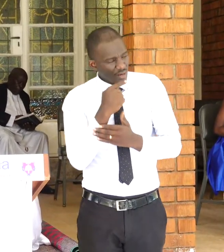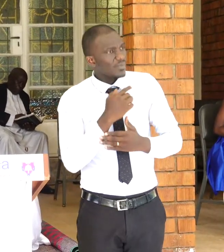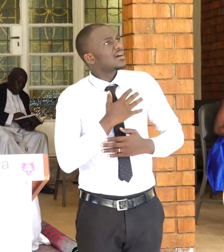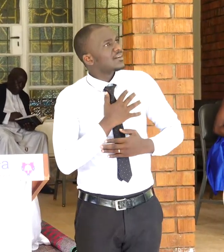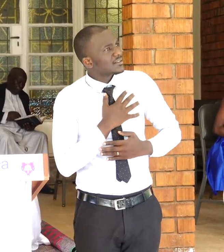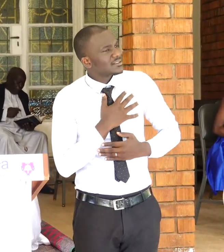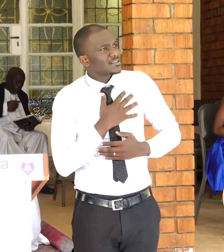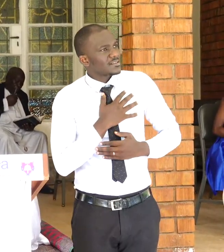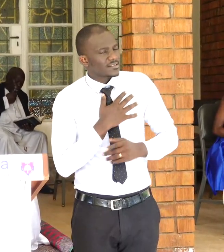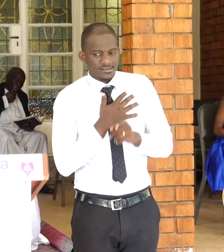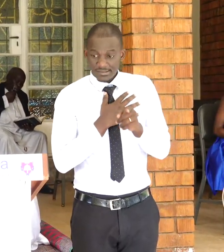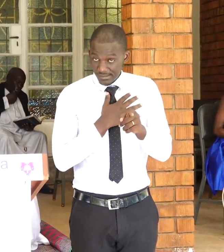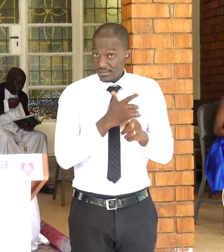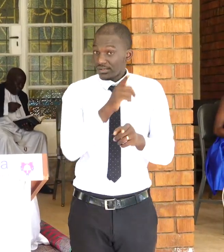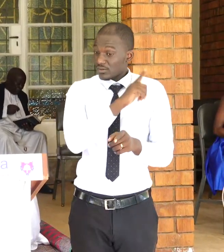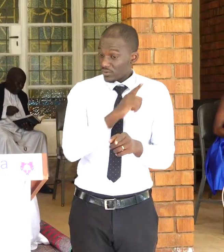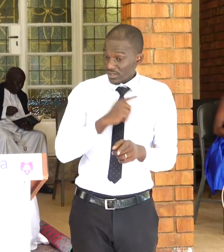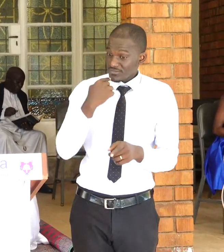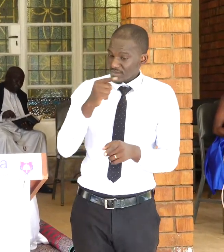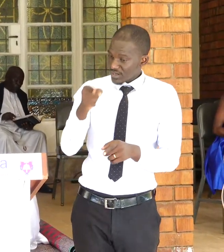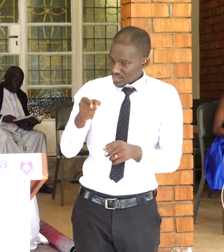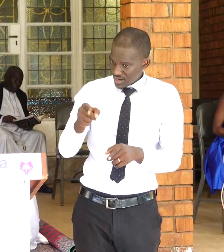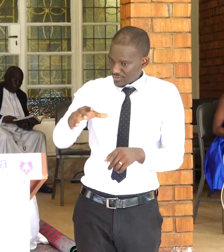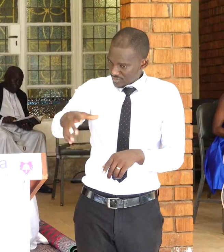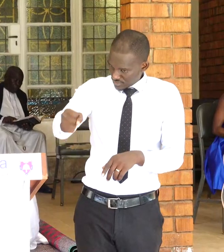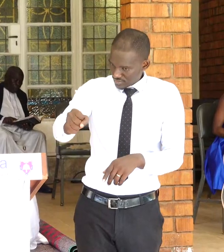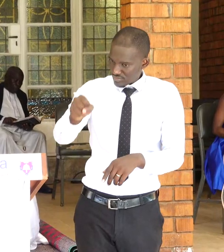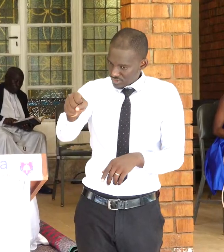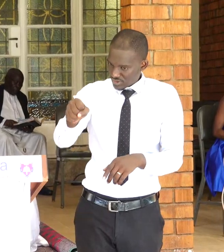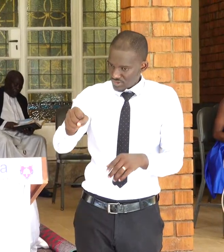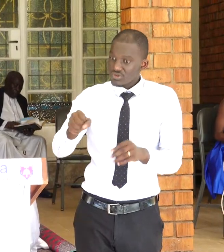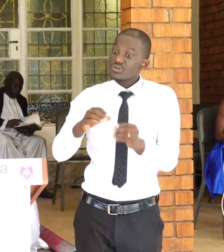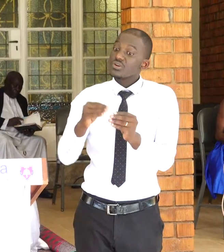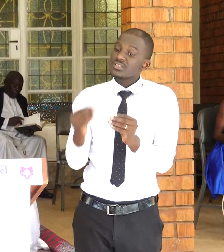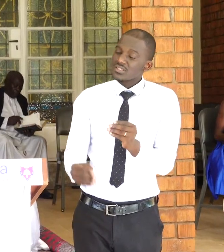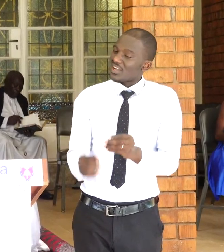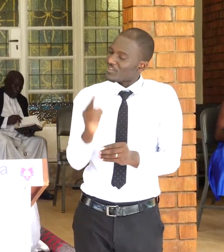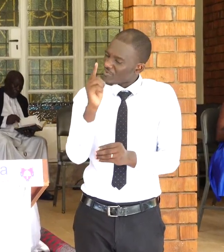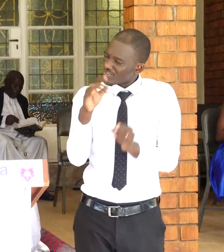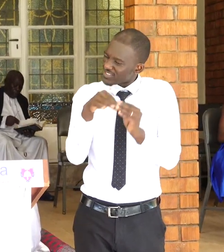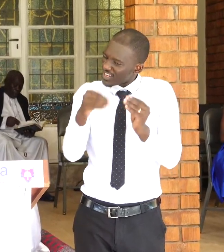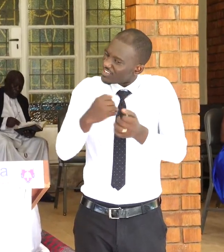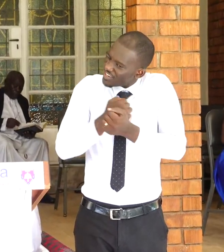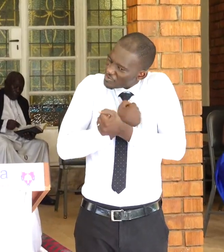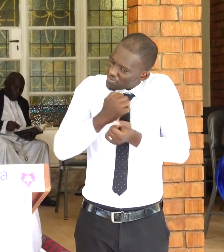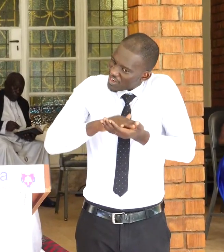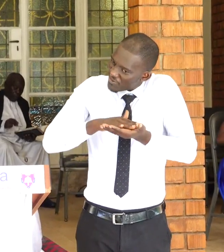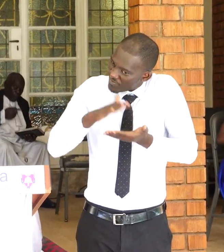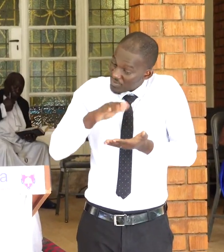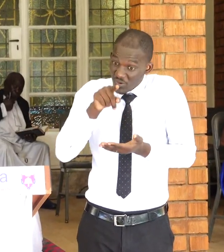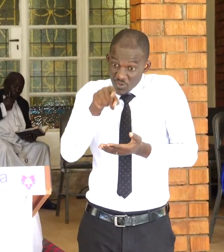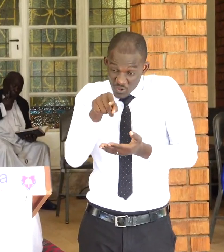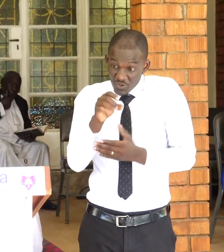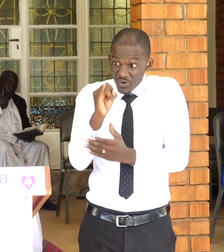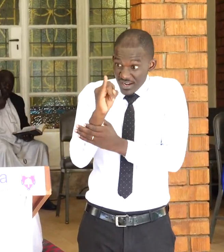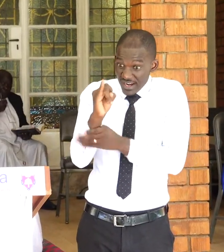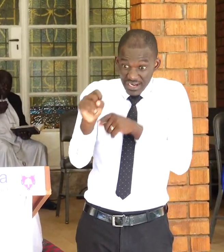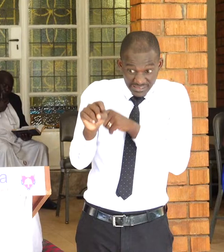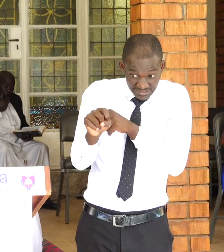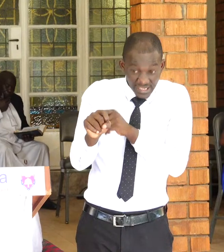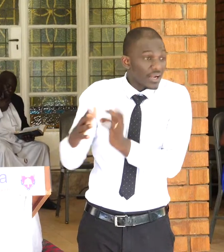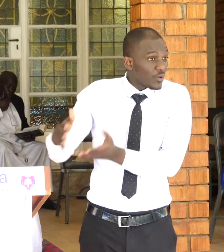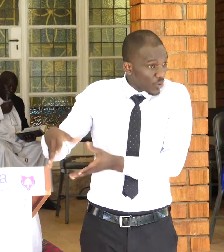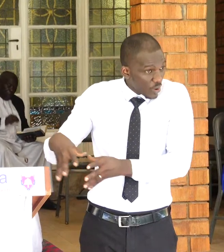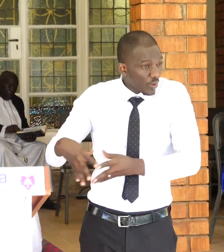nzuuno, nayogera nti twala kaakano omwana wo omu gw'oyagala ye Isaaka, ogende